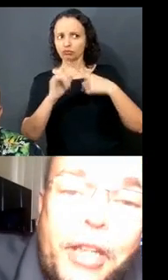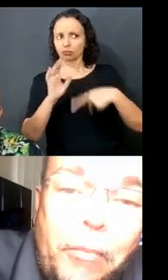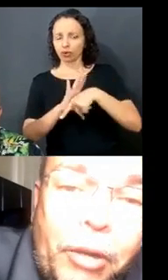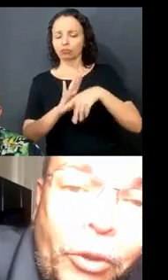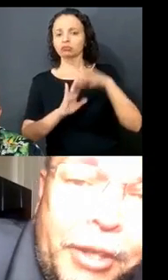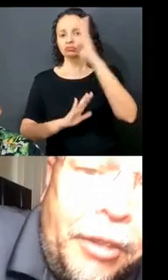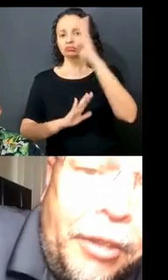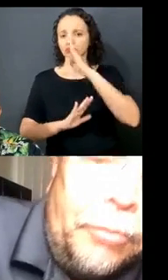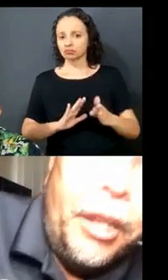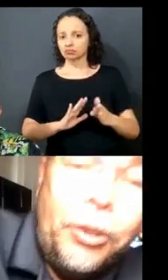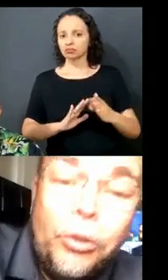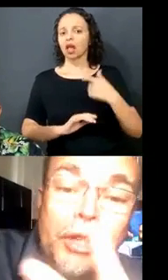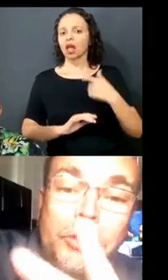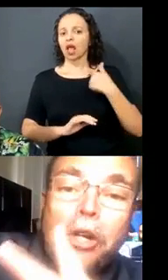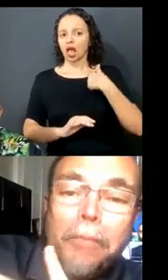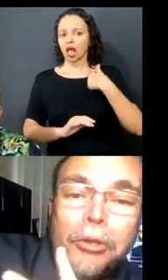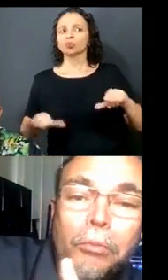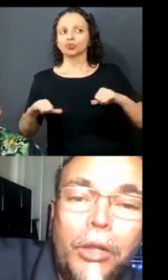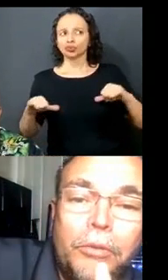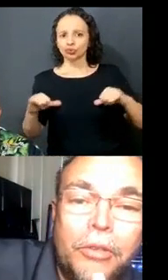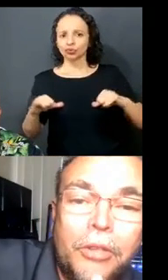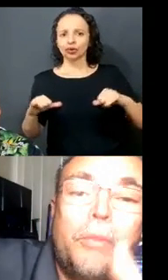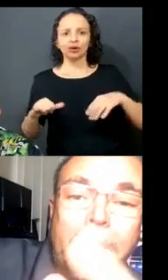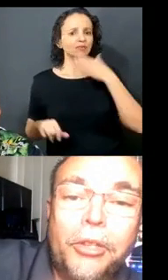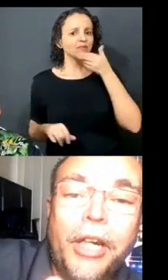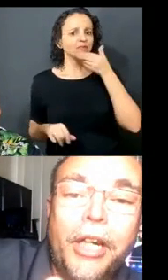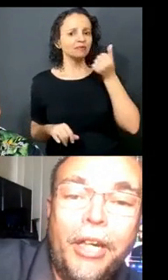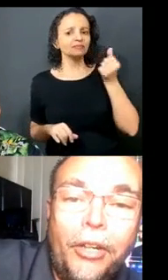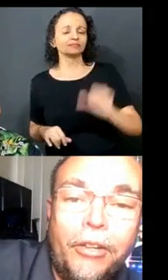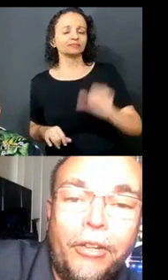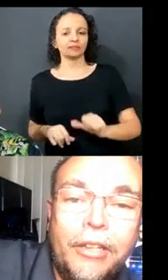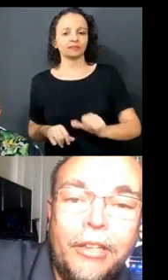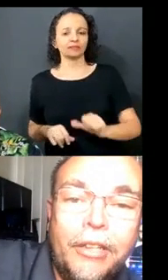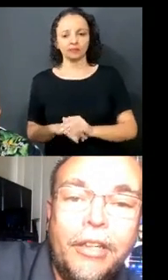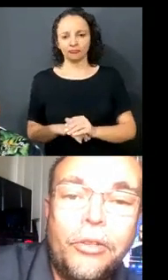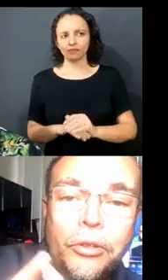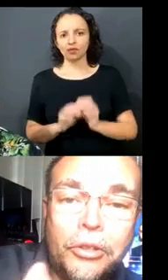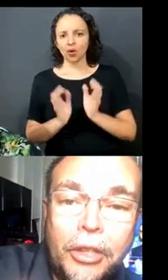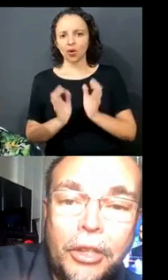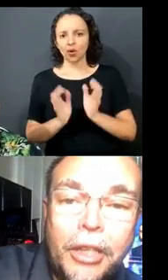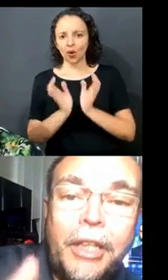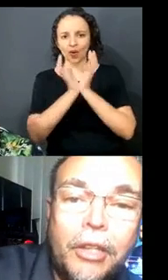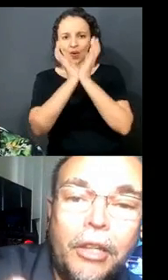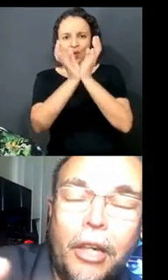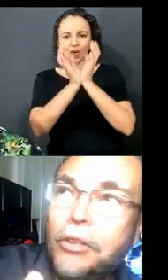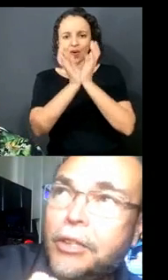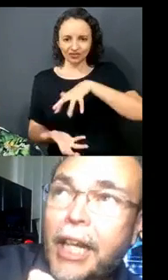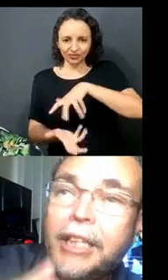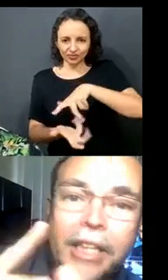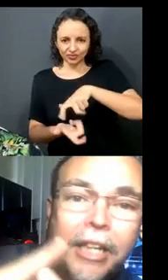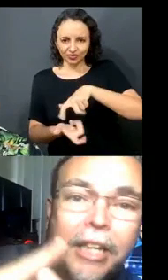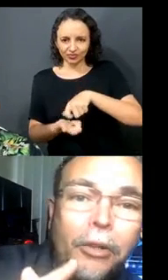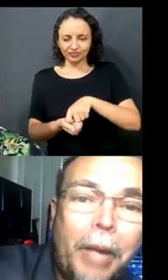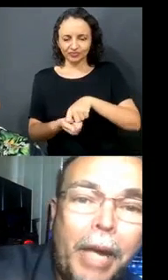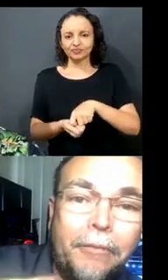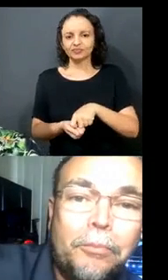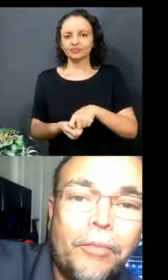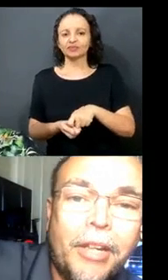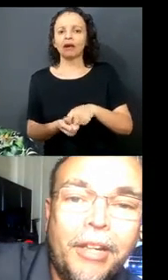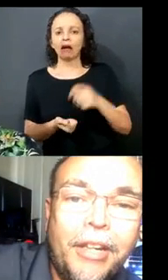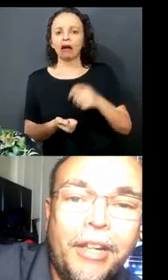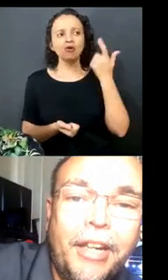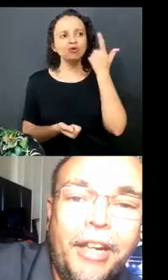Deixa eu te contar uma coisa. Em 2 Copas do Mundo que o Brasil ganhou, o trio, o Treta e o